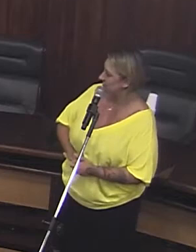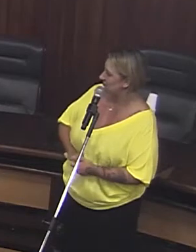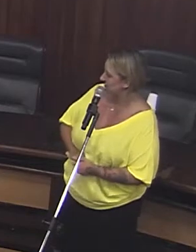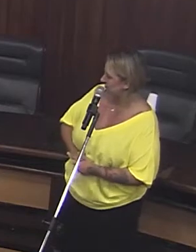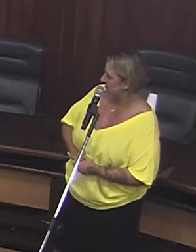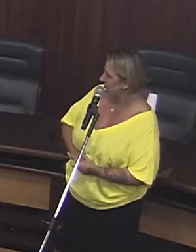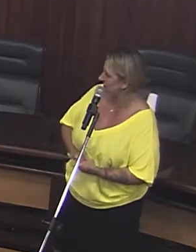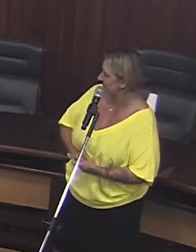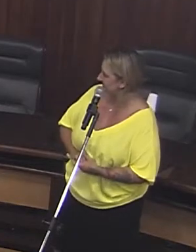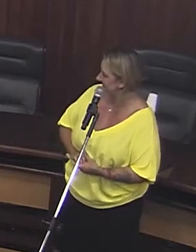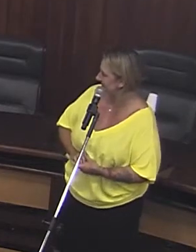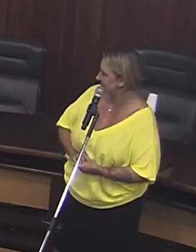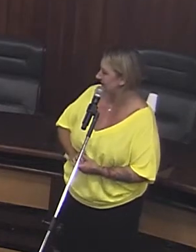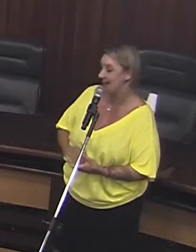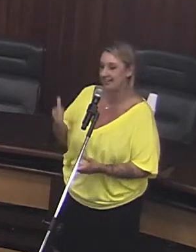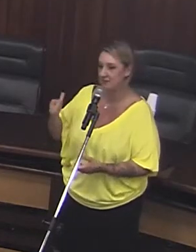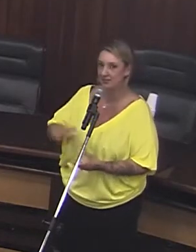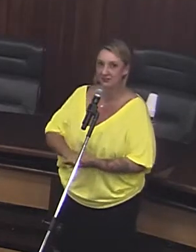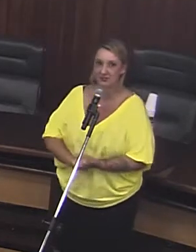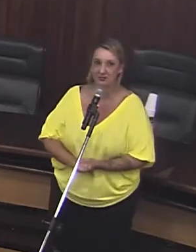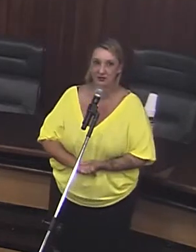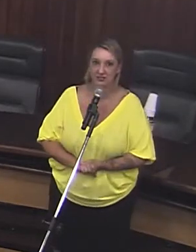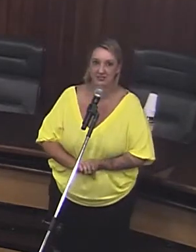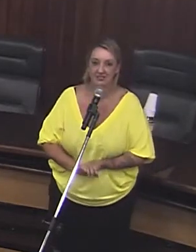já com o chicote, né? Porque ela que é a mulher do chicote.